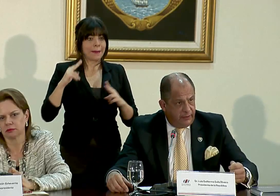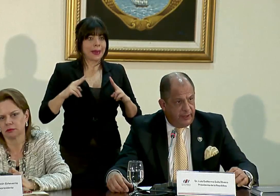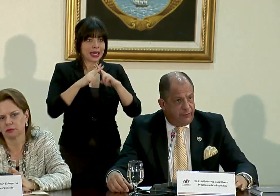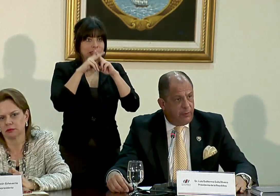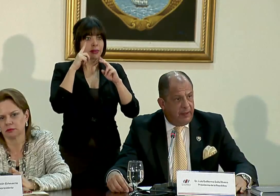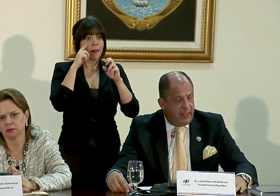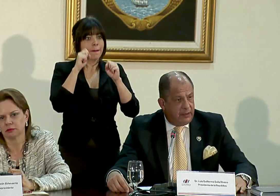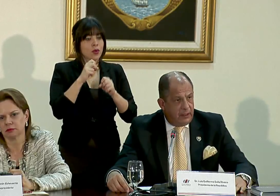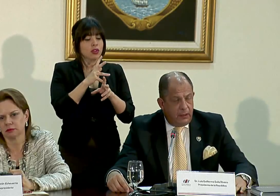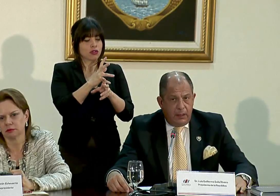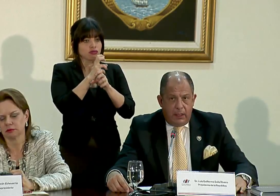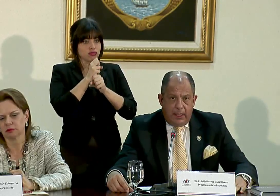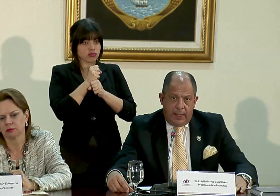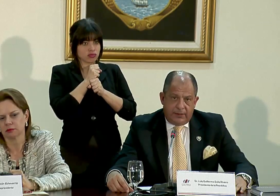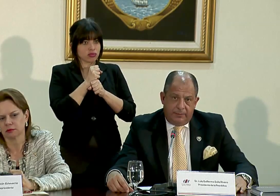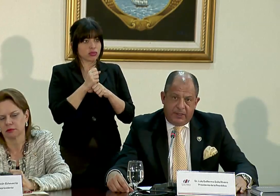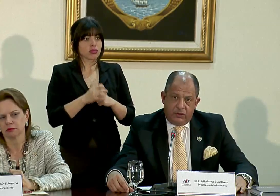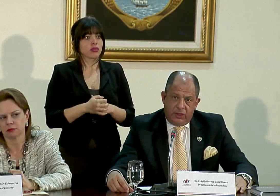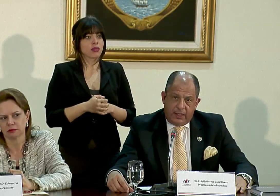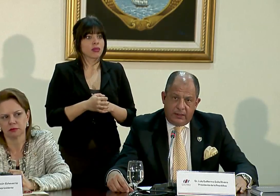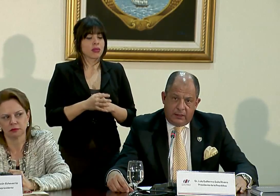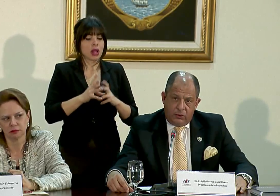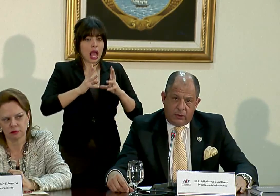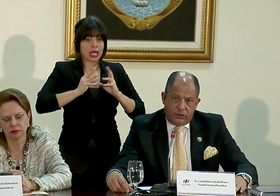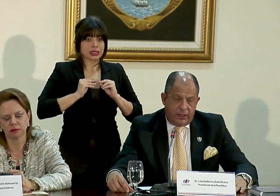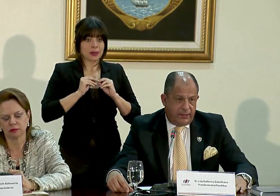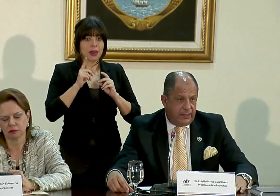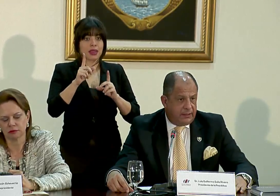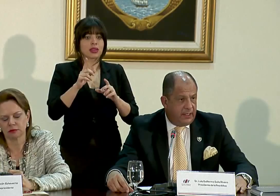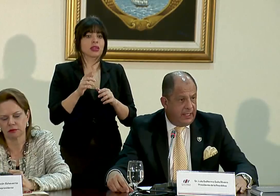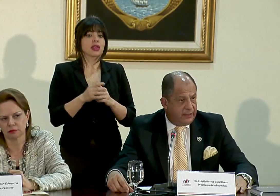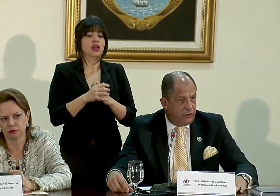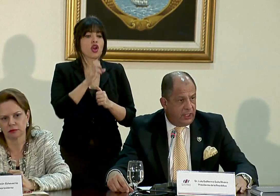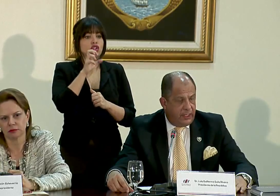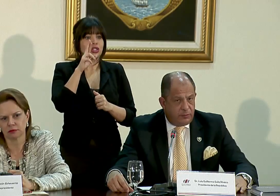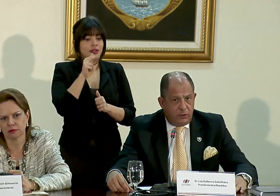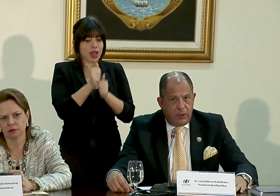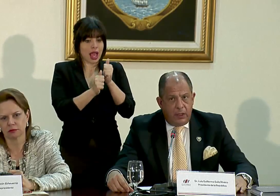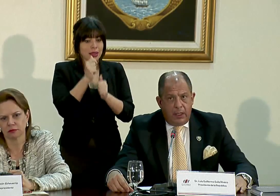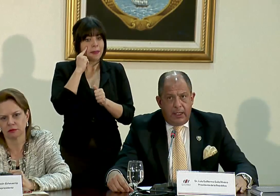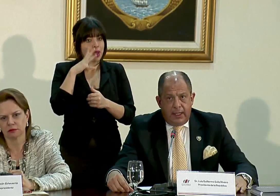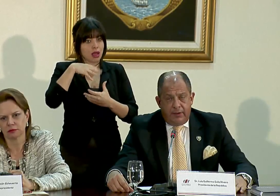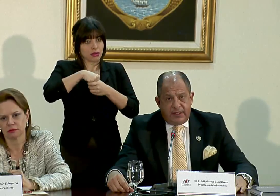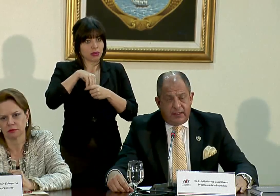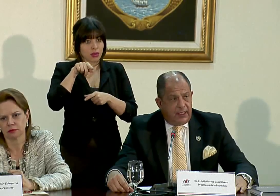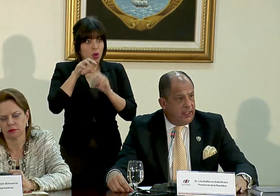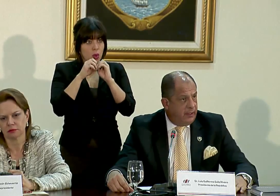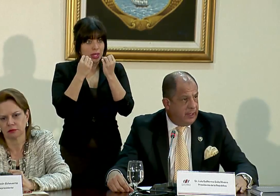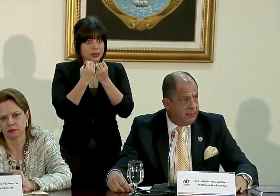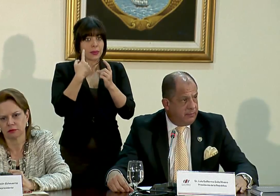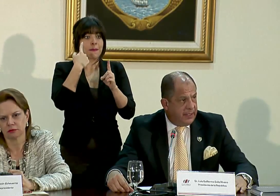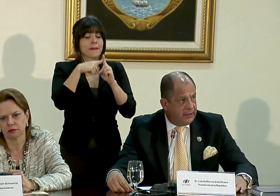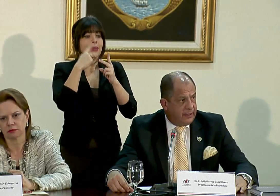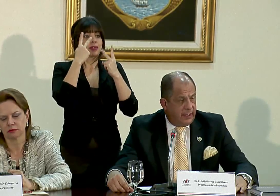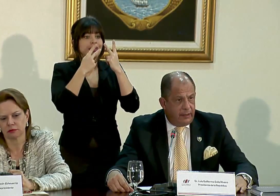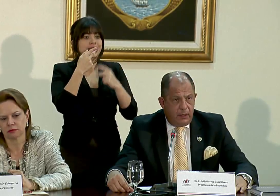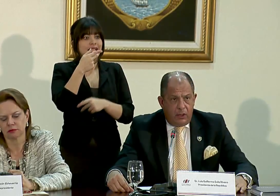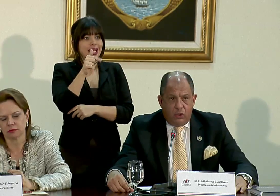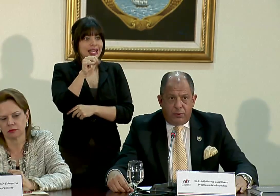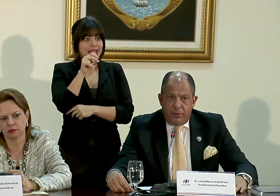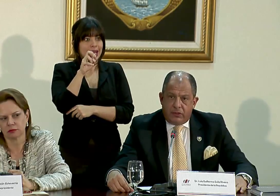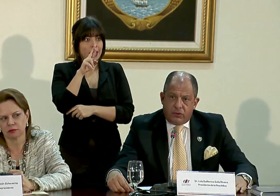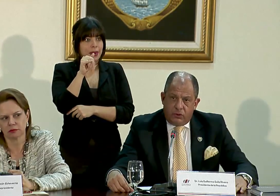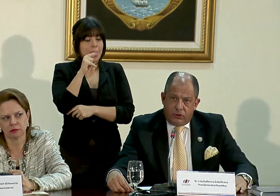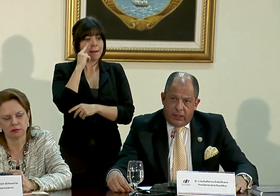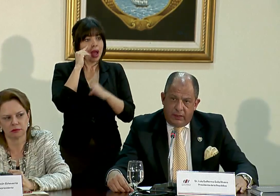para recibir formalmente la aceptación de la candidatura costarricense a ese organismo y la visita a Ginebra para atender